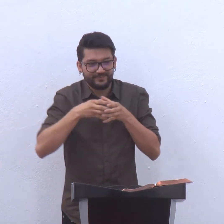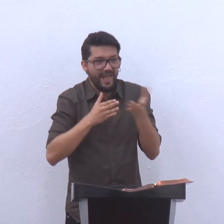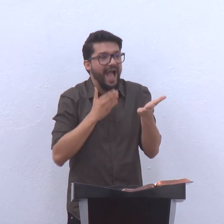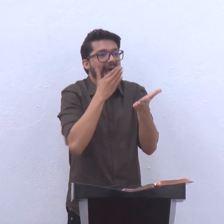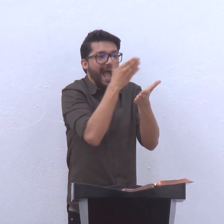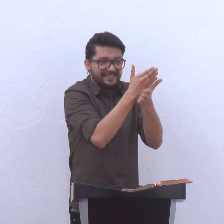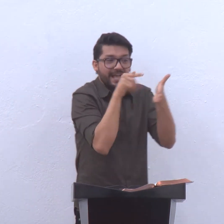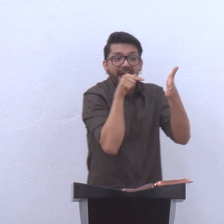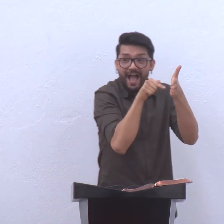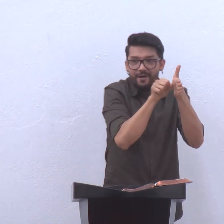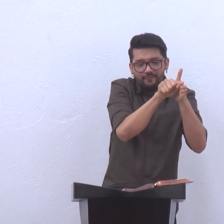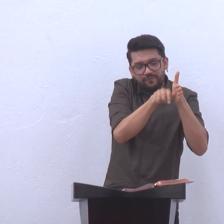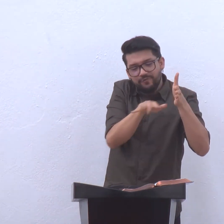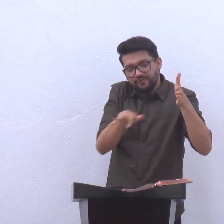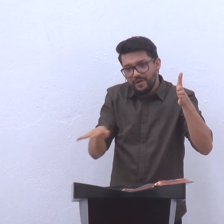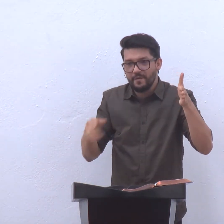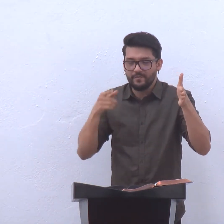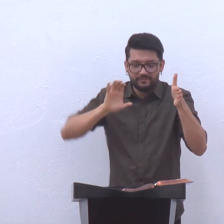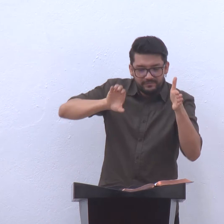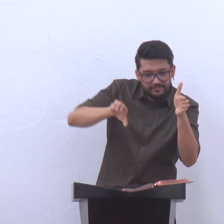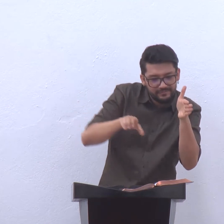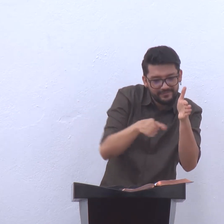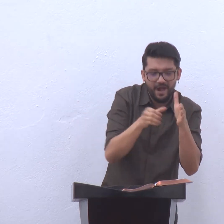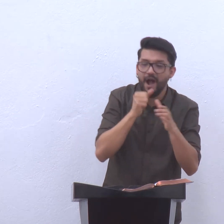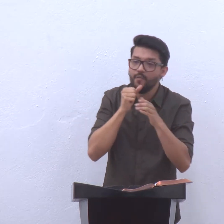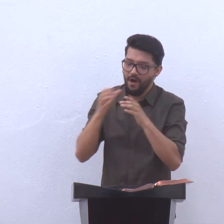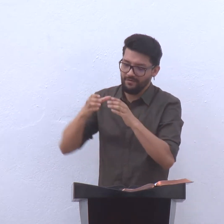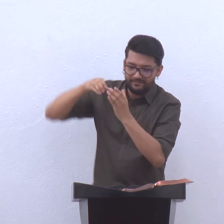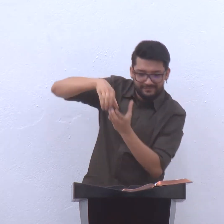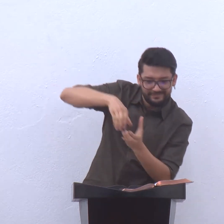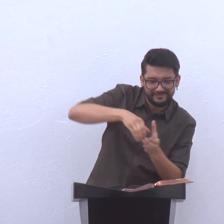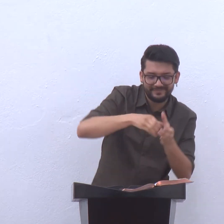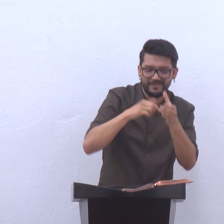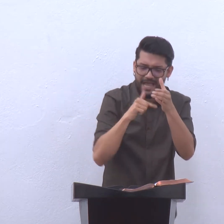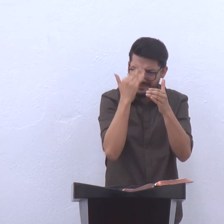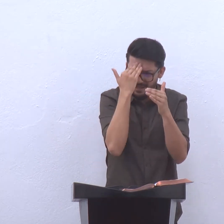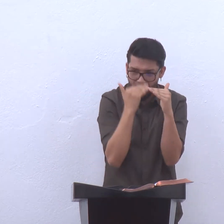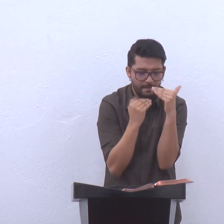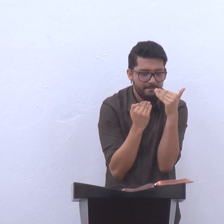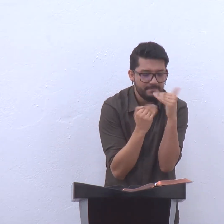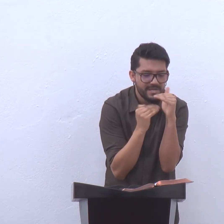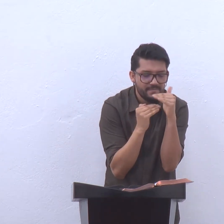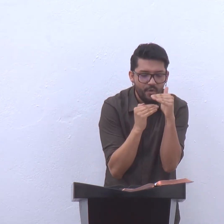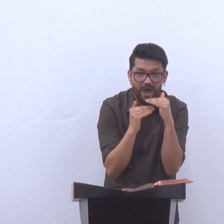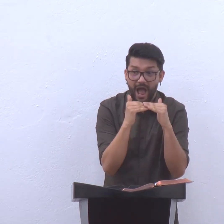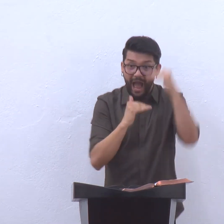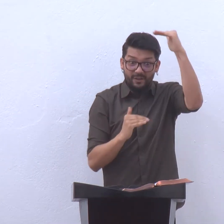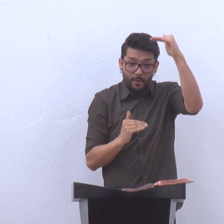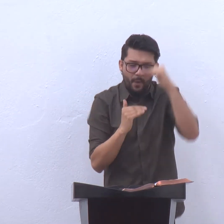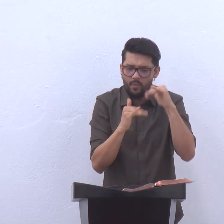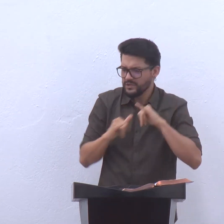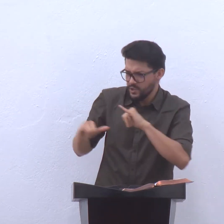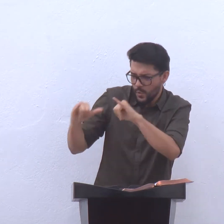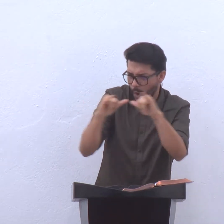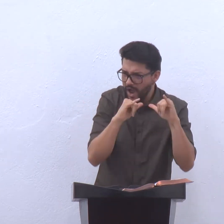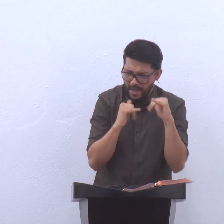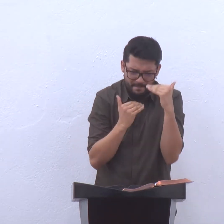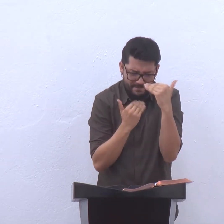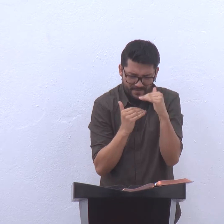el pueblo acompañado, llegaban hasta la fuente del Gijón, el sacerdote recogía una medida de agua. Ellos sabían qué